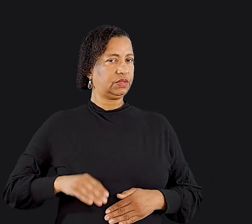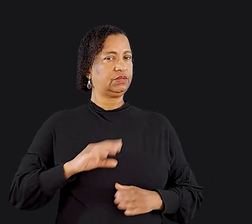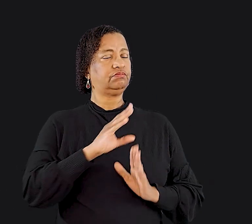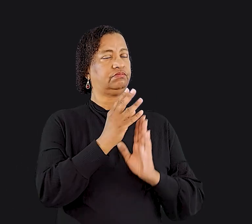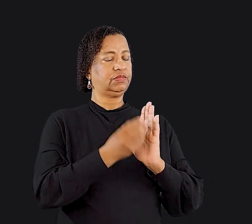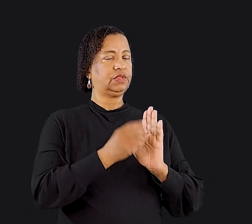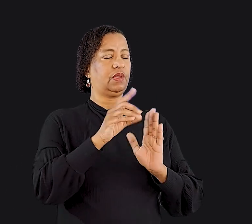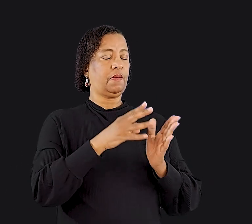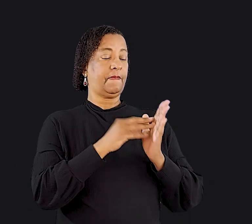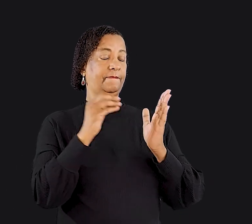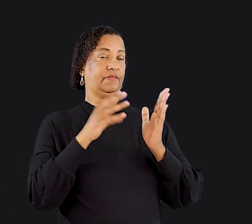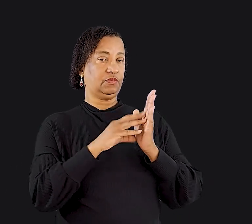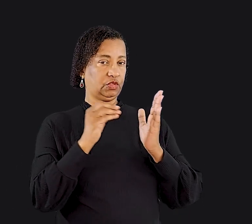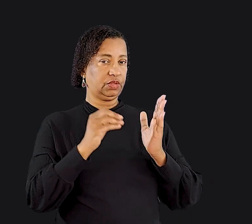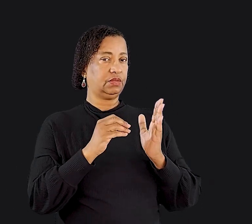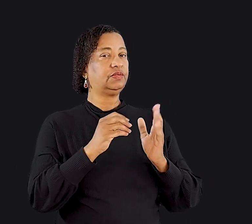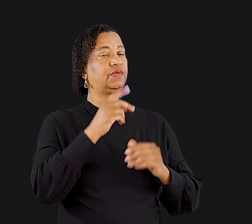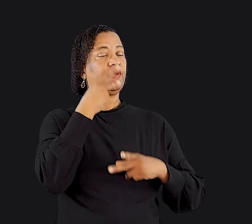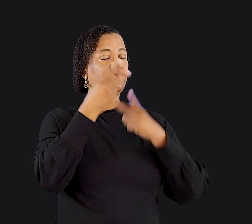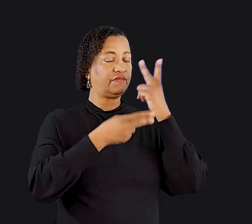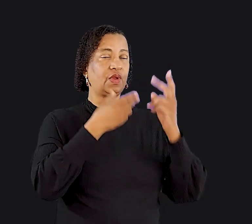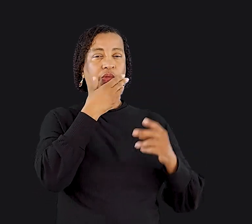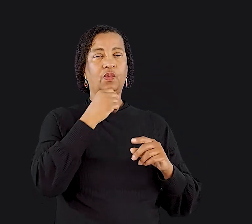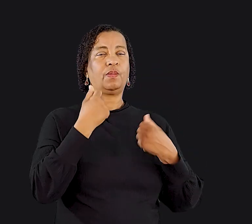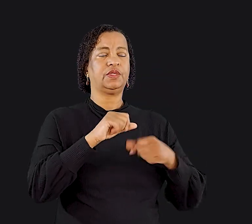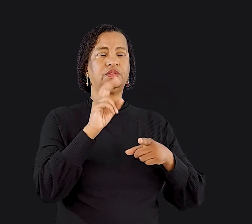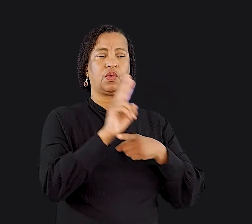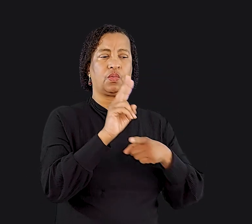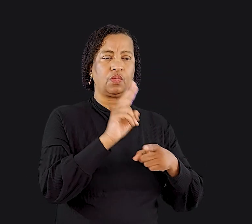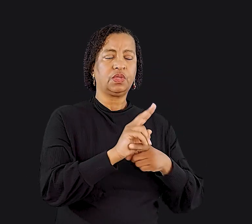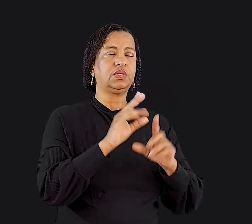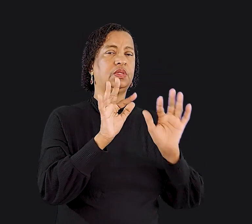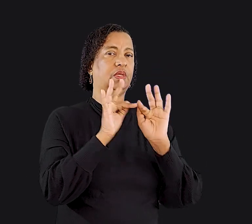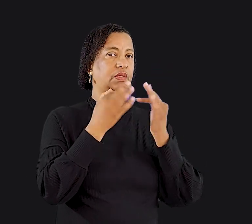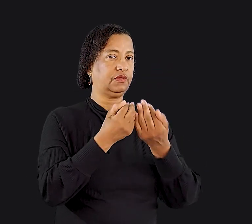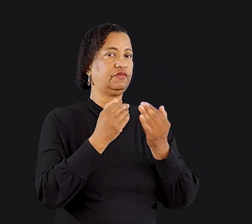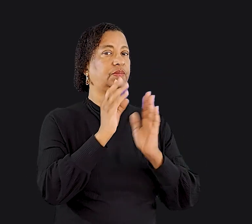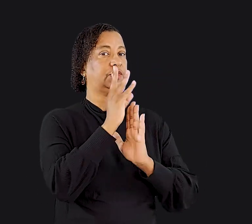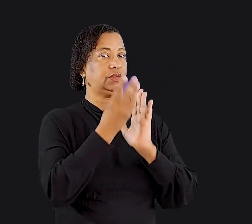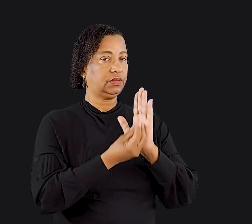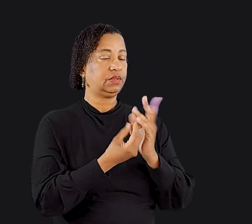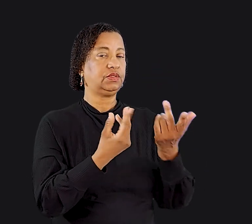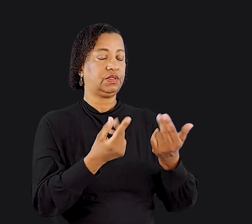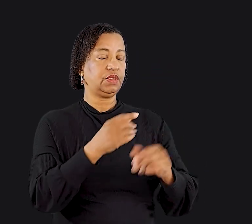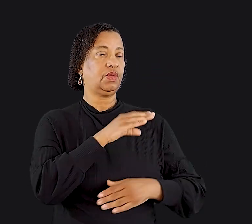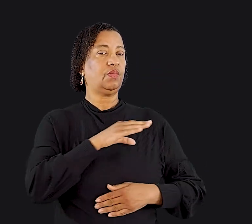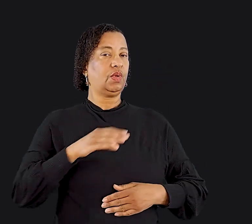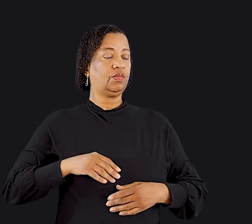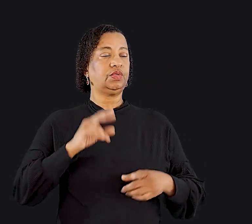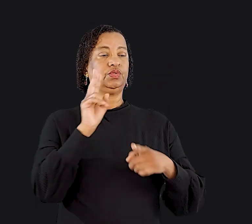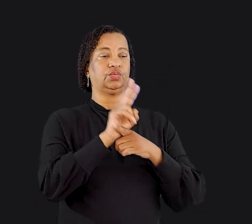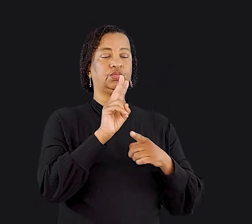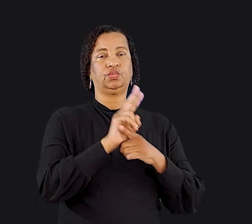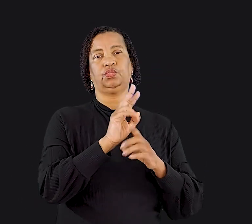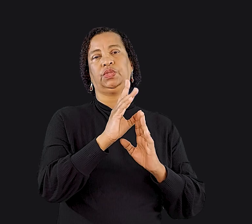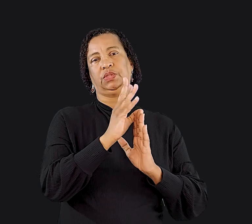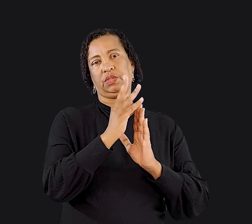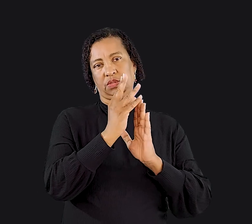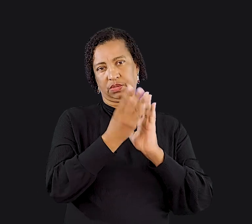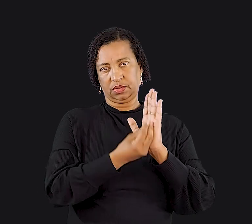e afirmam que o homem deve cuidar da família e da igreja da mesma forma que Cristo pastoreia a igreja. Os